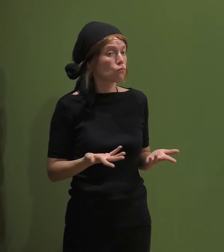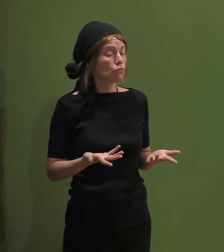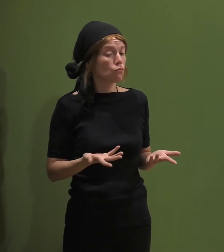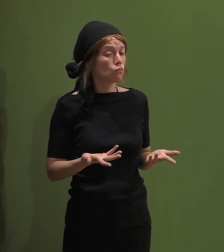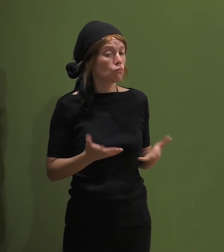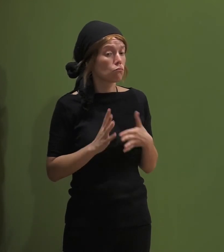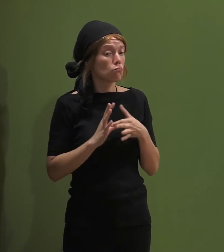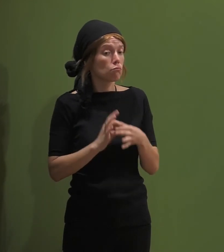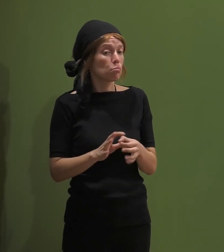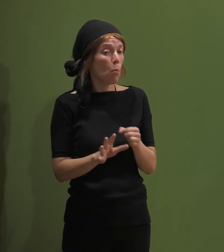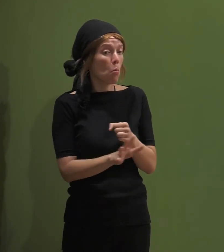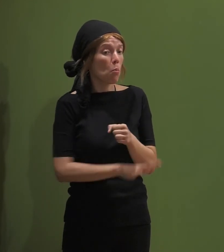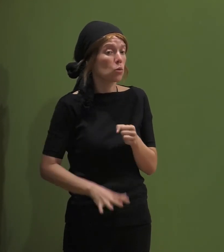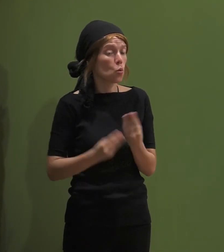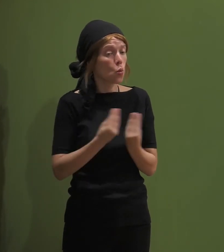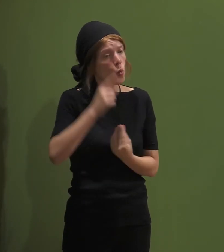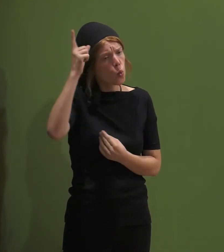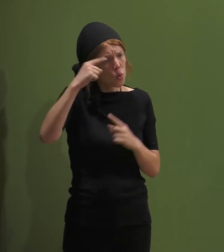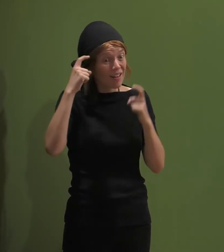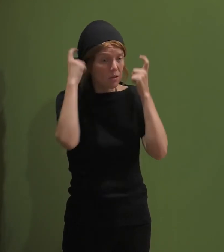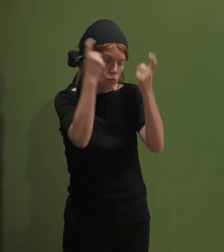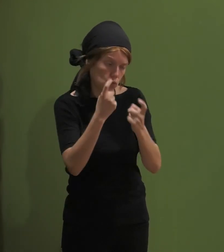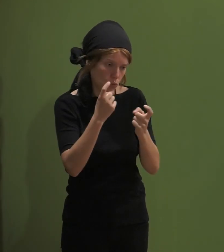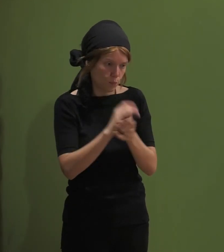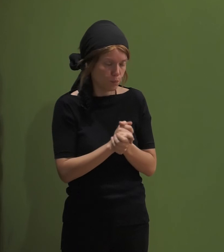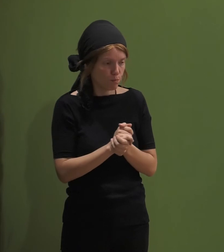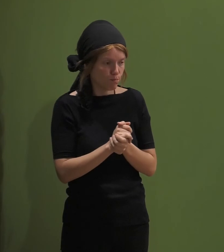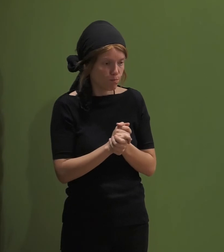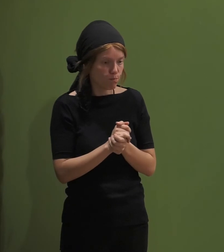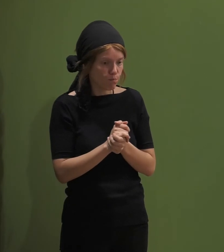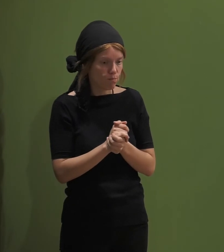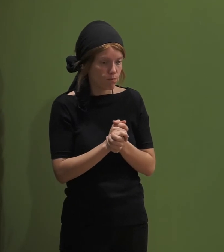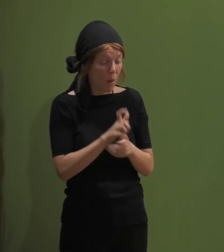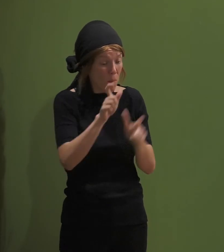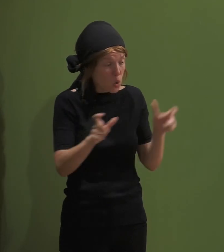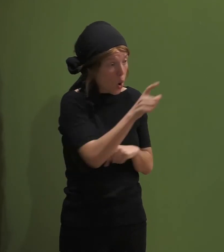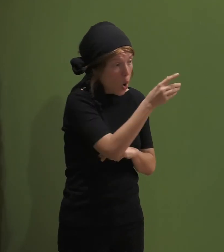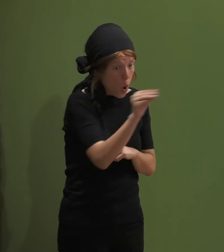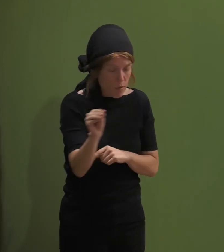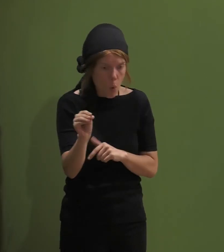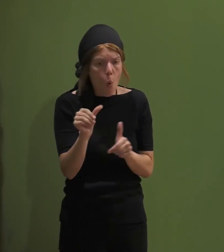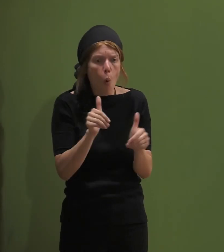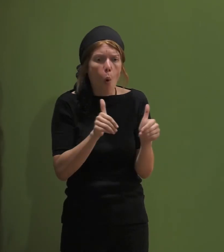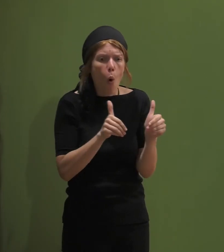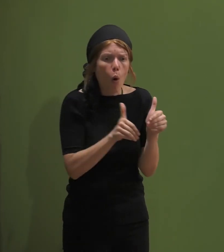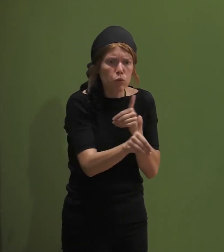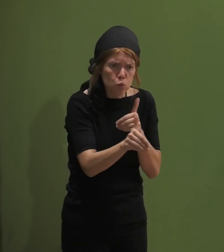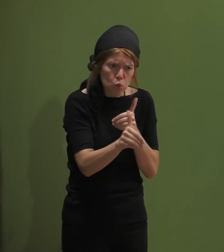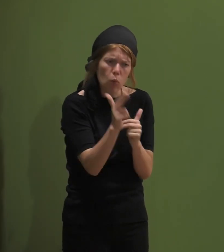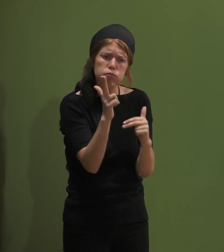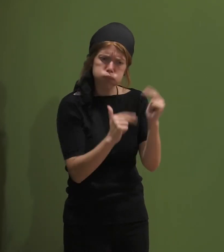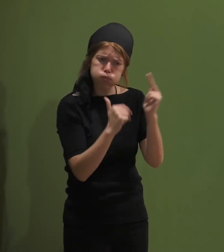esencialmente con la cultura del esfuerzo. Hay que trasladarle a la gente joven que su futuro uno se lo puede